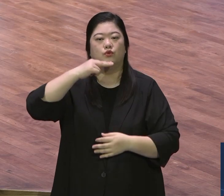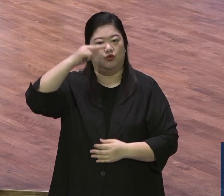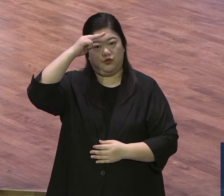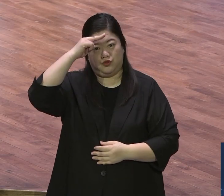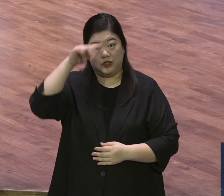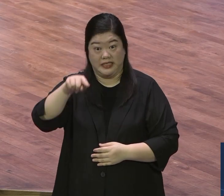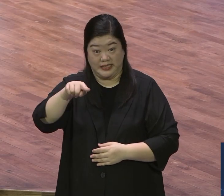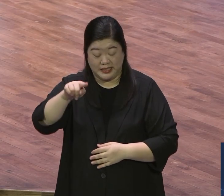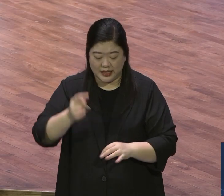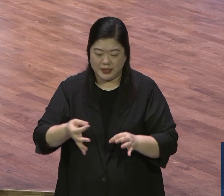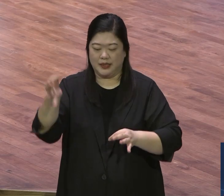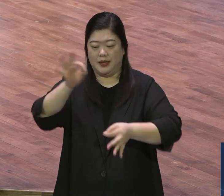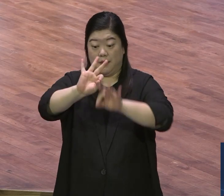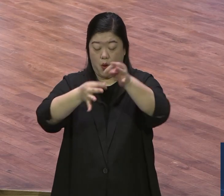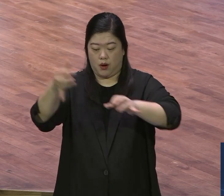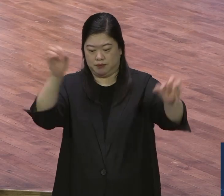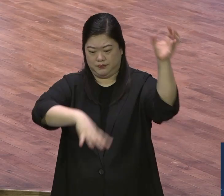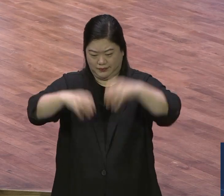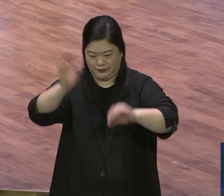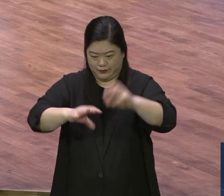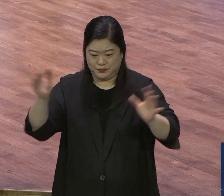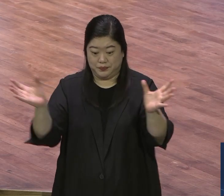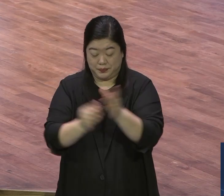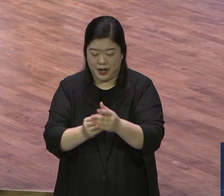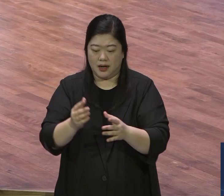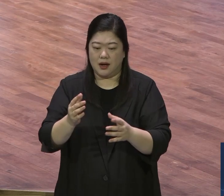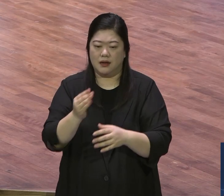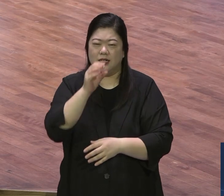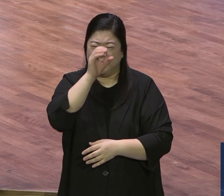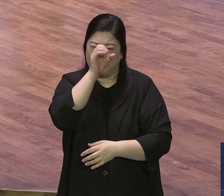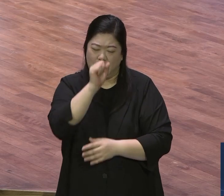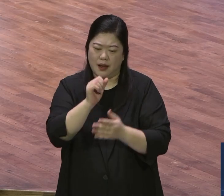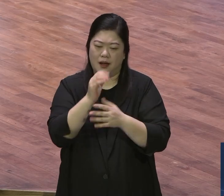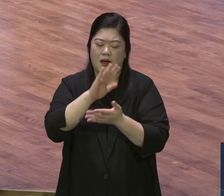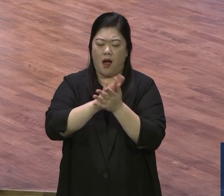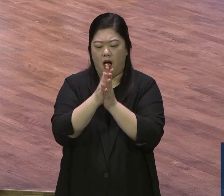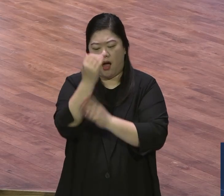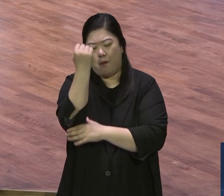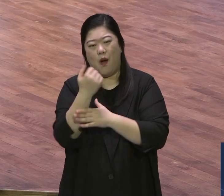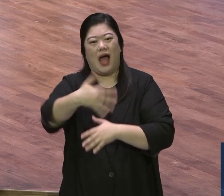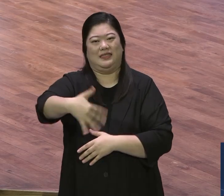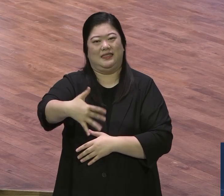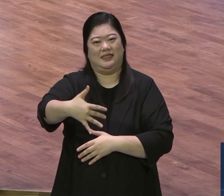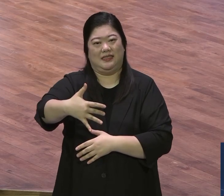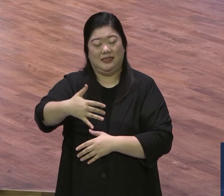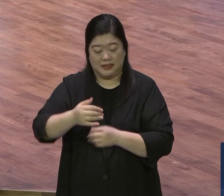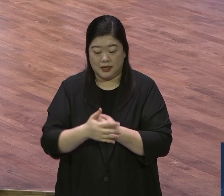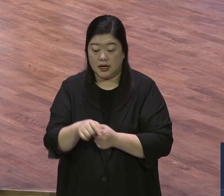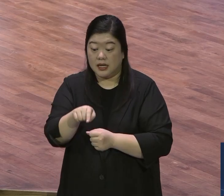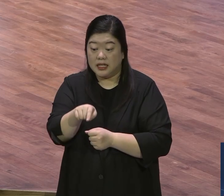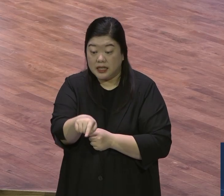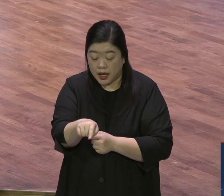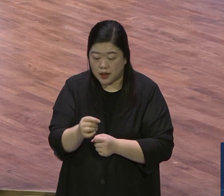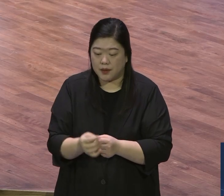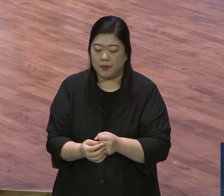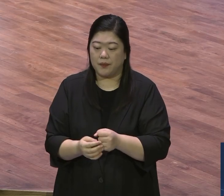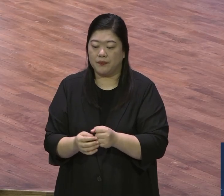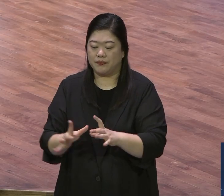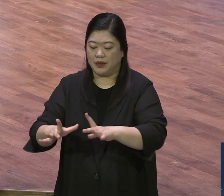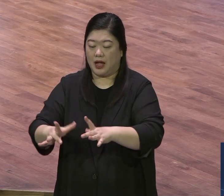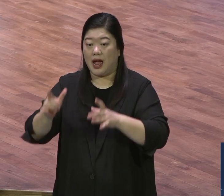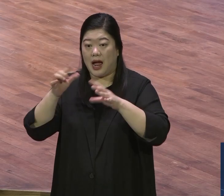완전히 끝나지 않은 상태였어요 그렇기 때문에 이 포도주를 반드시 새 가죽부대 넣어야지 낡은